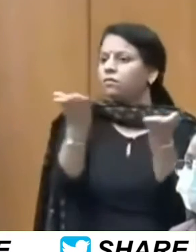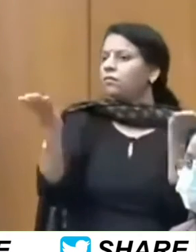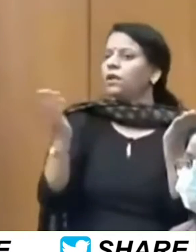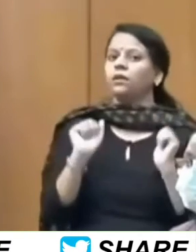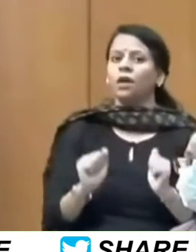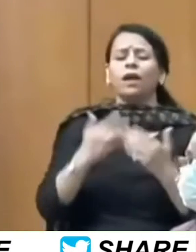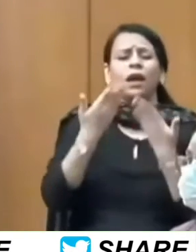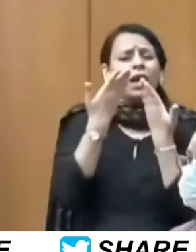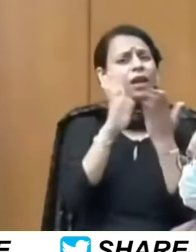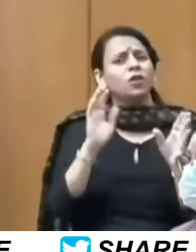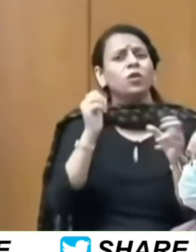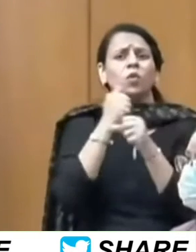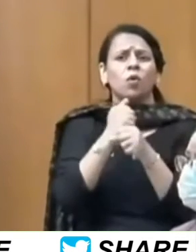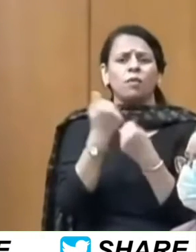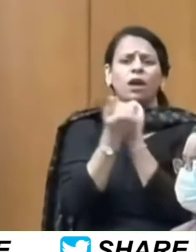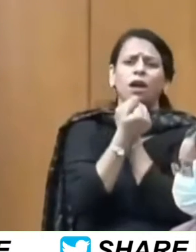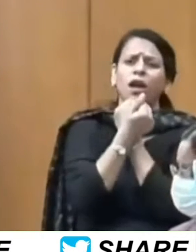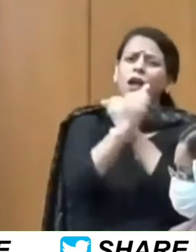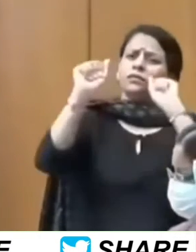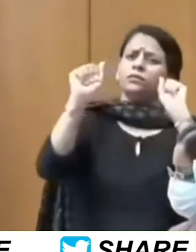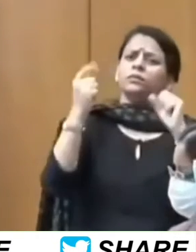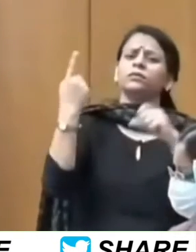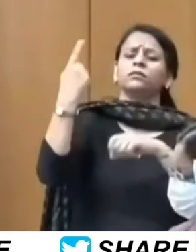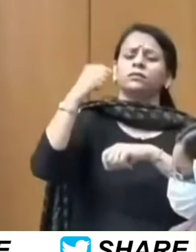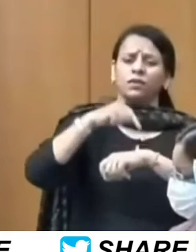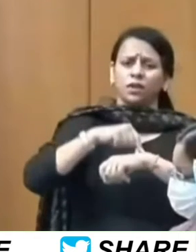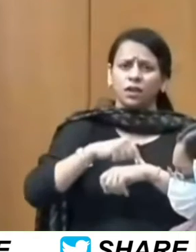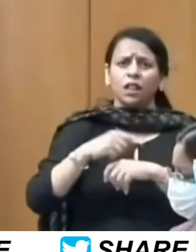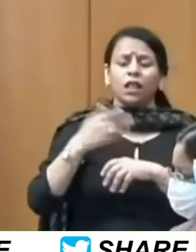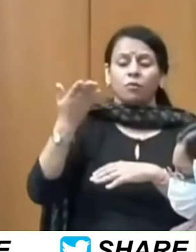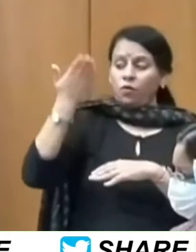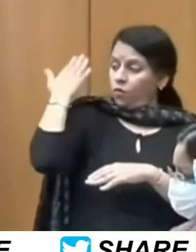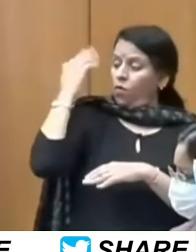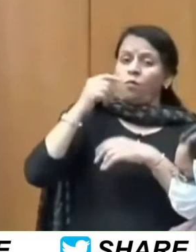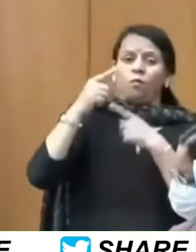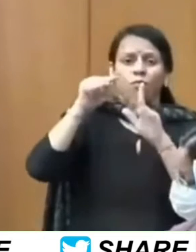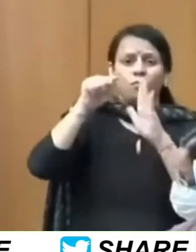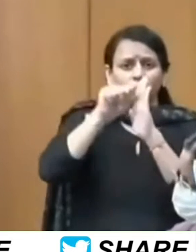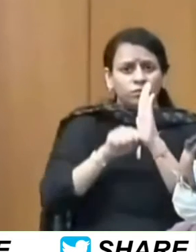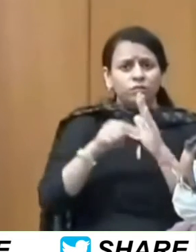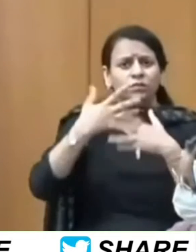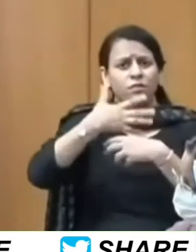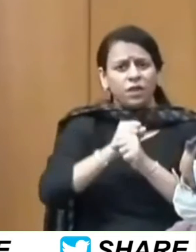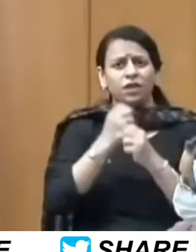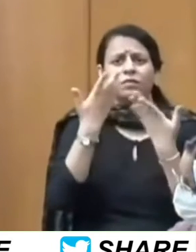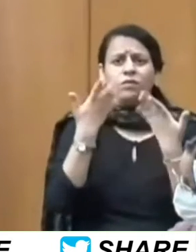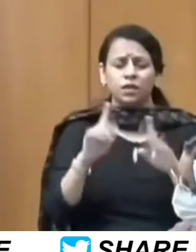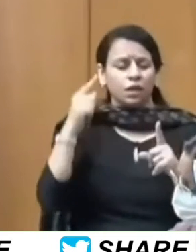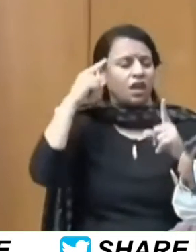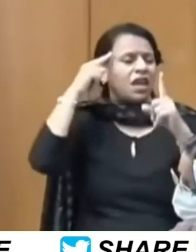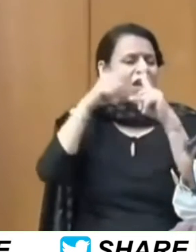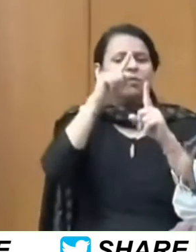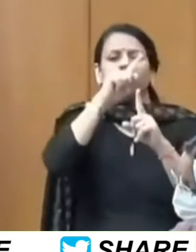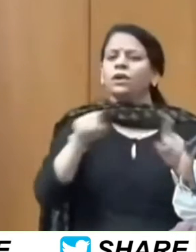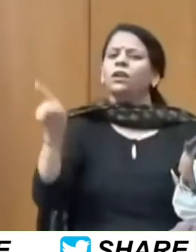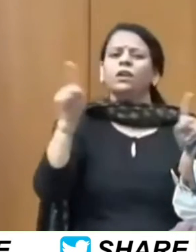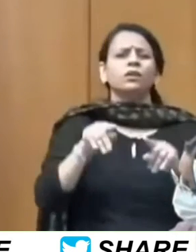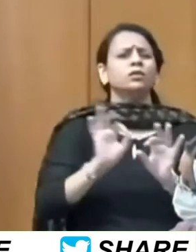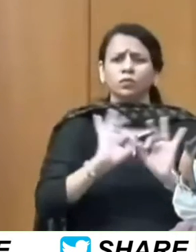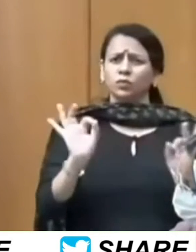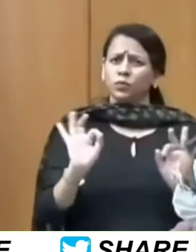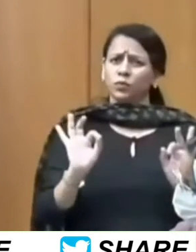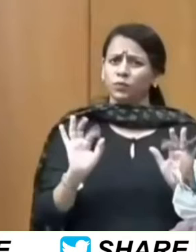भी सरकार आजादी के उपरांत जो नीतियां बनाई है, कभी गलत उद्देश्य से नीति नहीं बनती